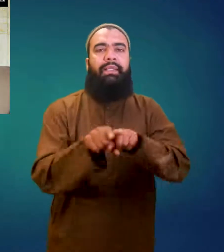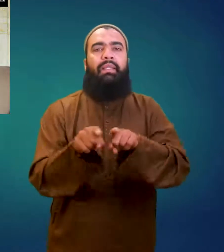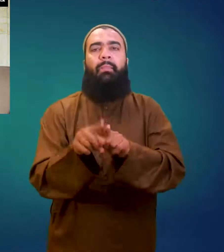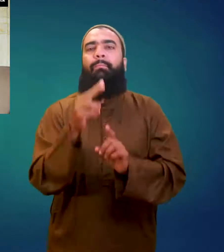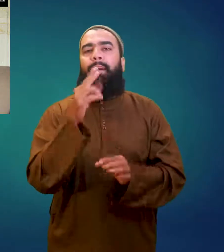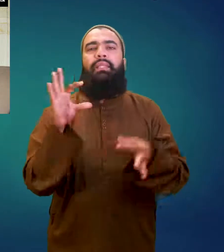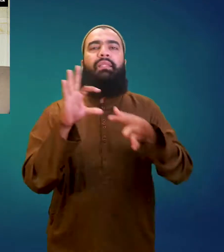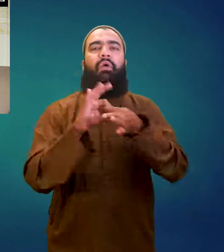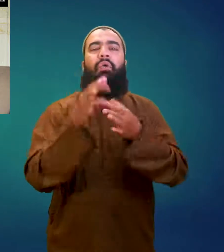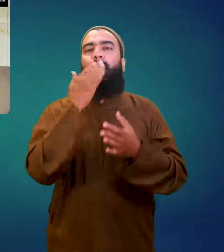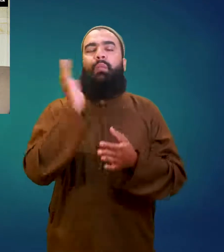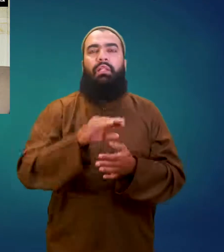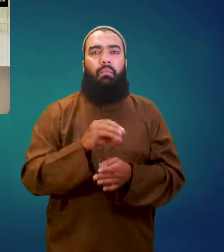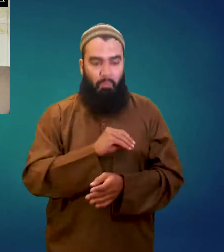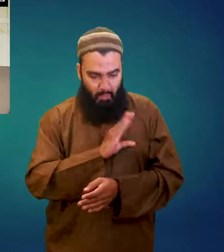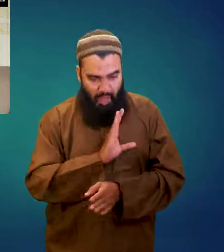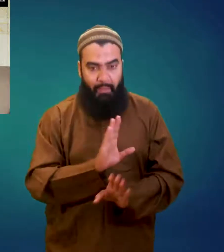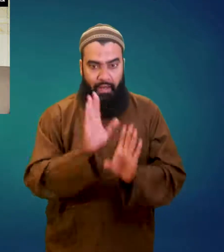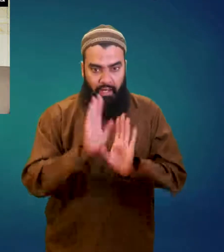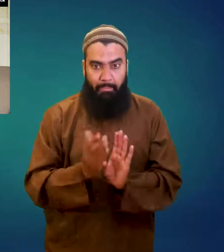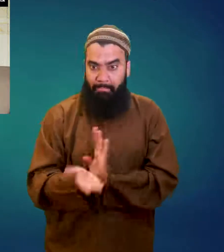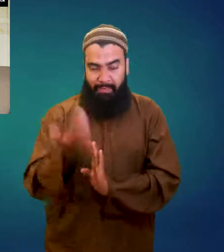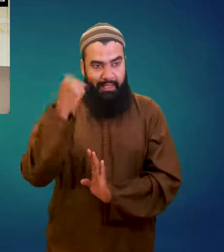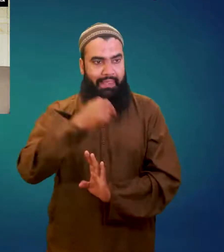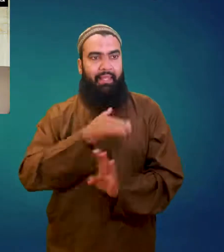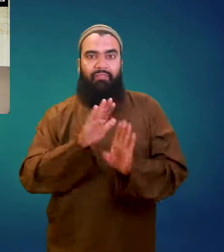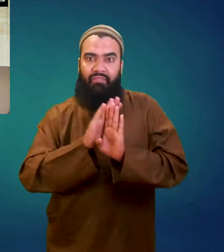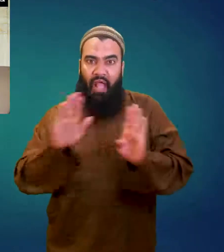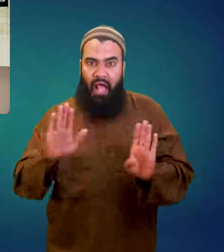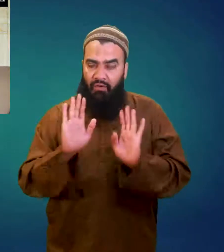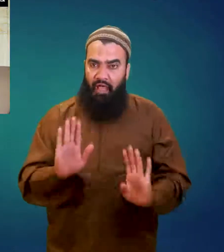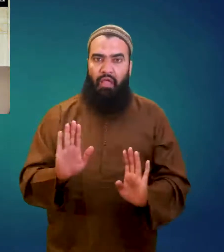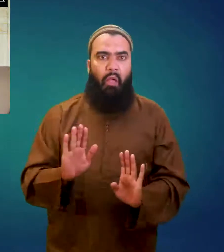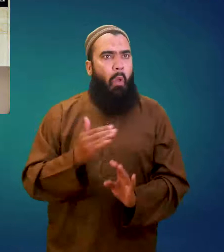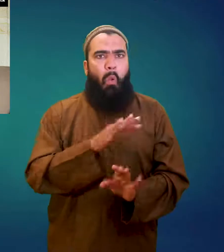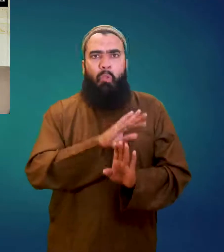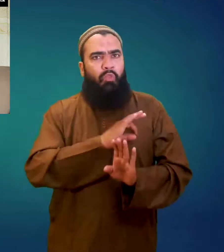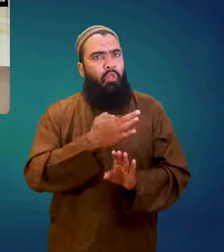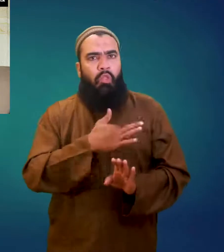ملحوظ نہ رکھا جائے تو بھی اعمال صالحہ ضائع ہو جاتے ہیں۔